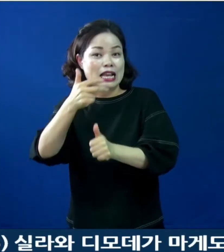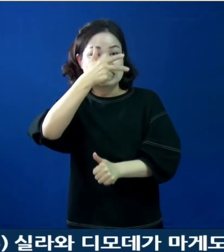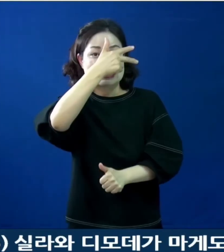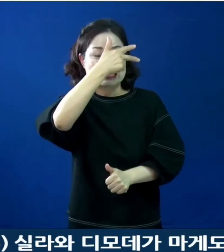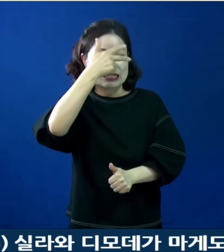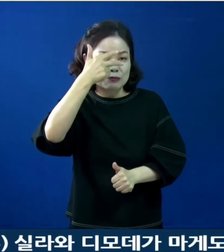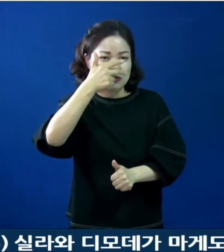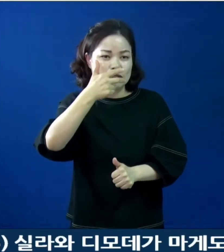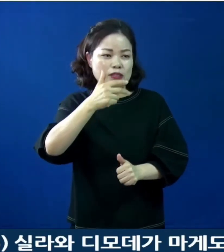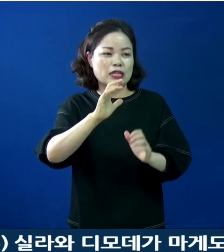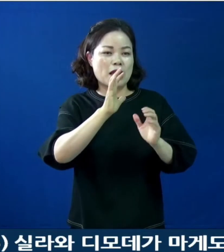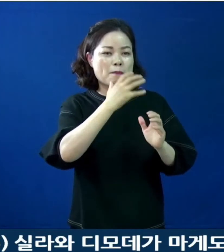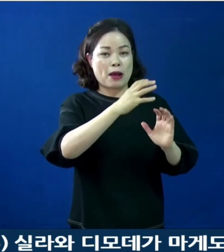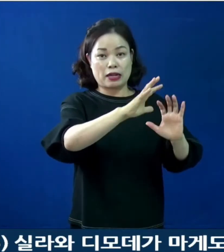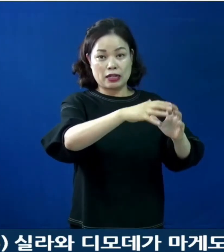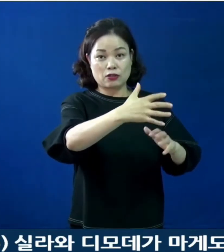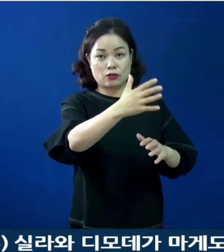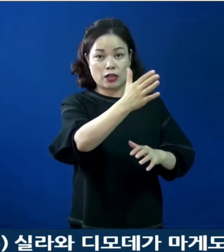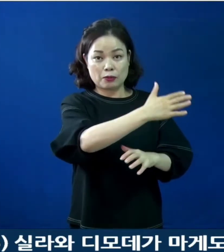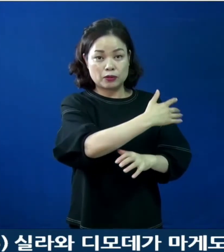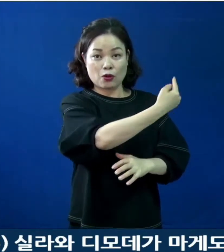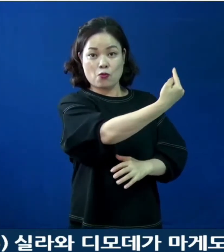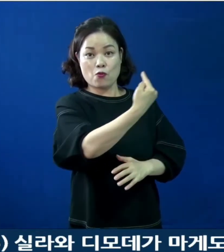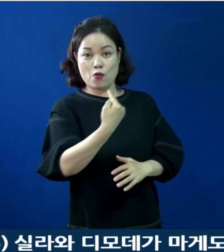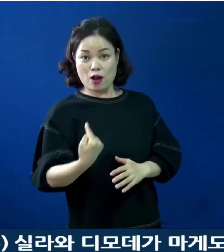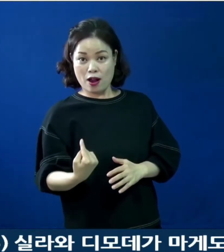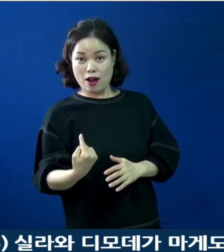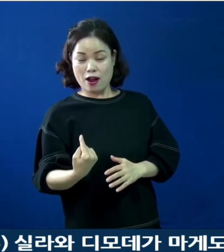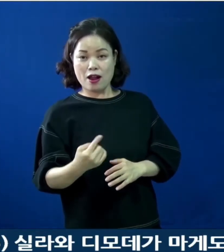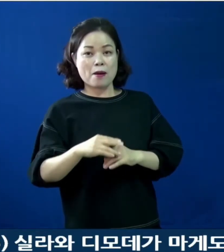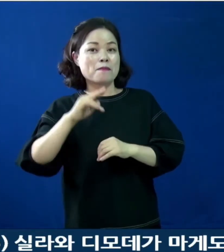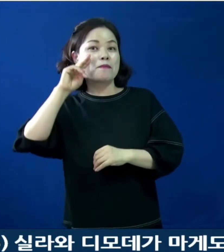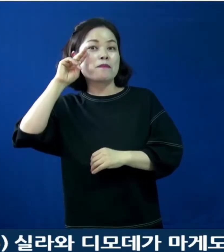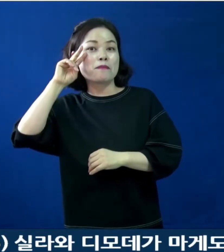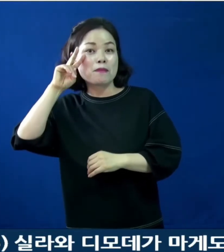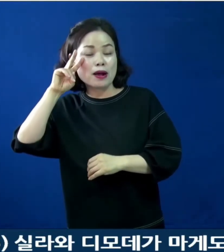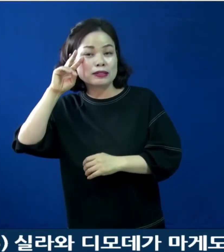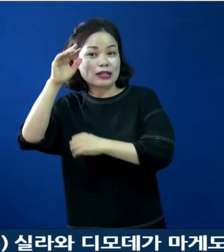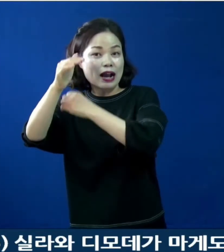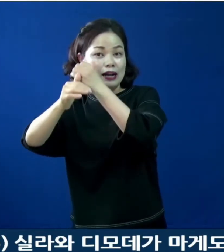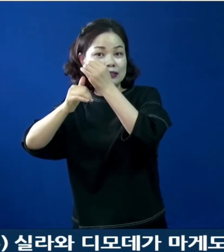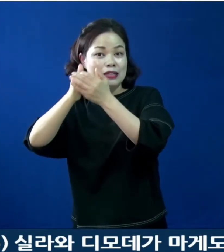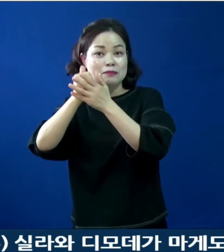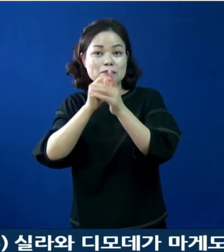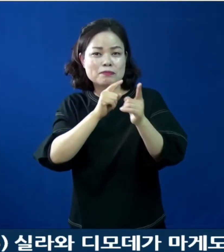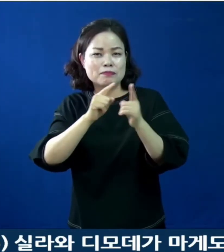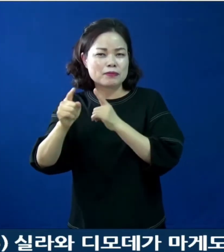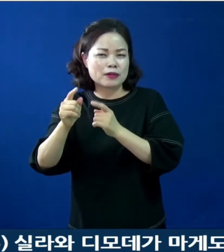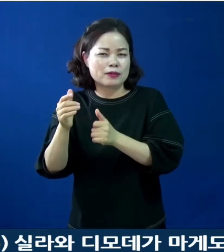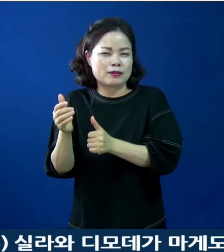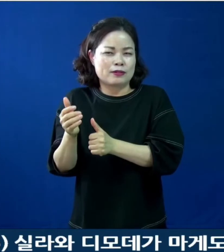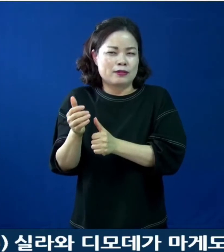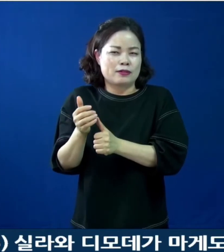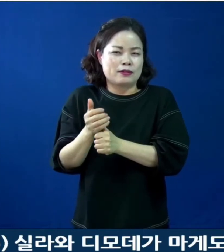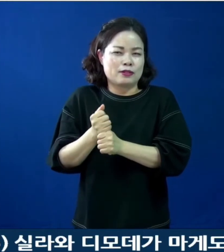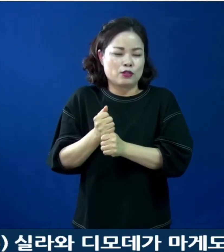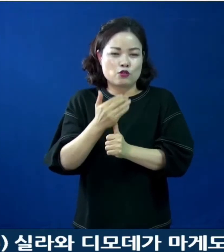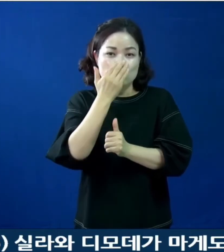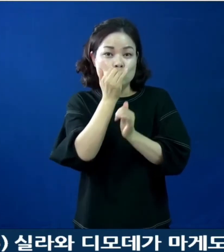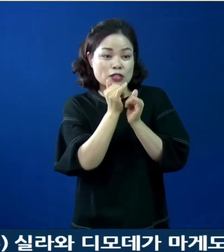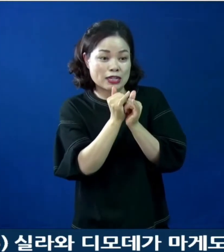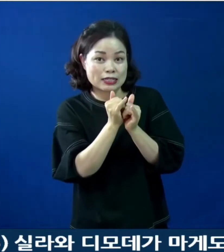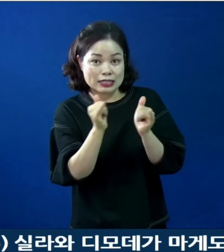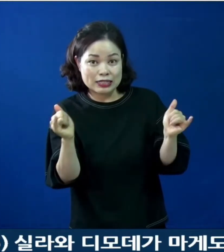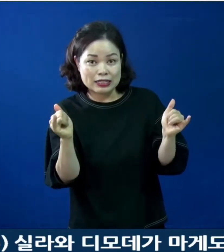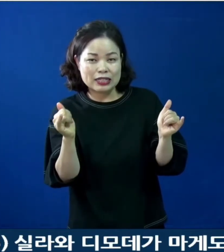디모데가 마케도니아로부터 내려오매 바울이 하나님의 말씀에 붙잡혀